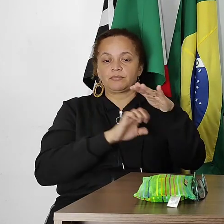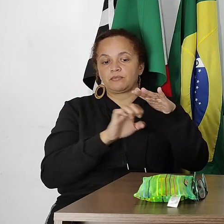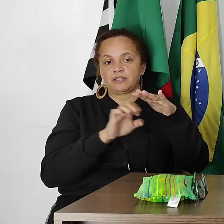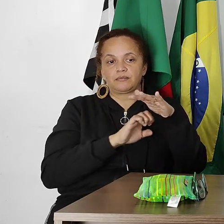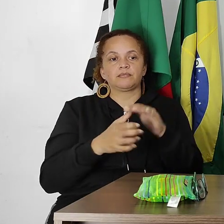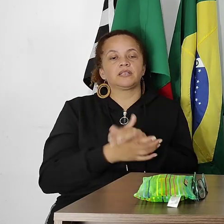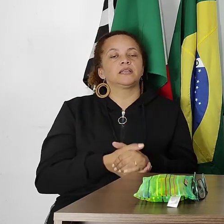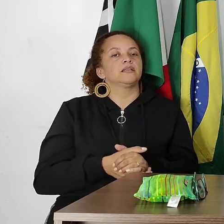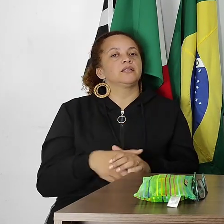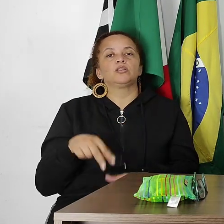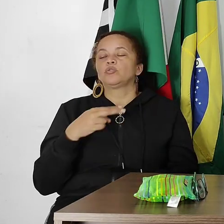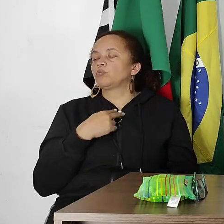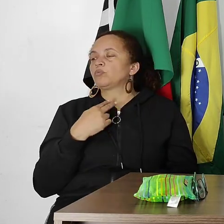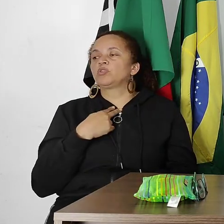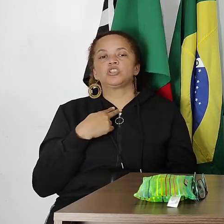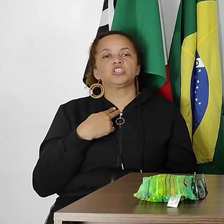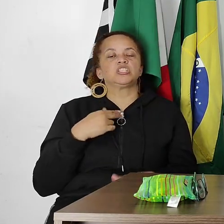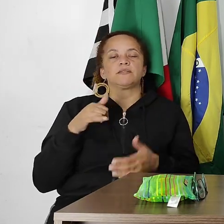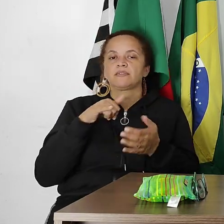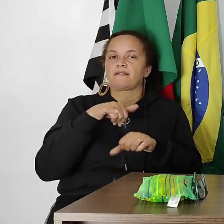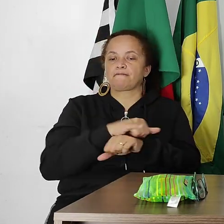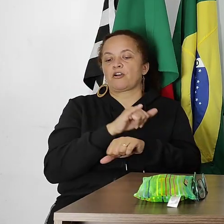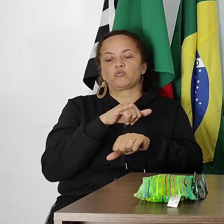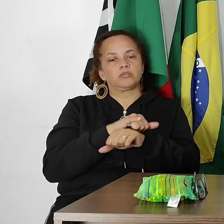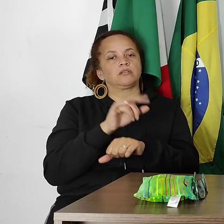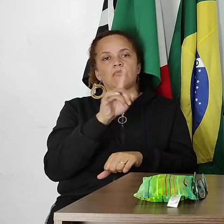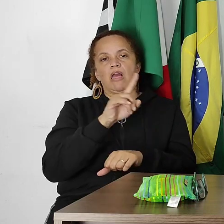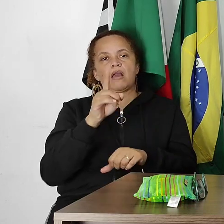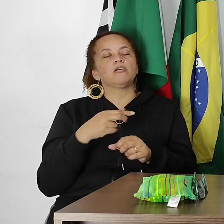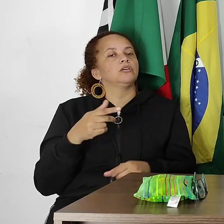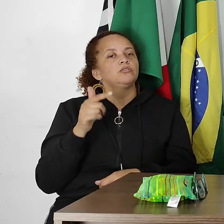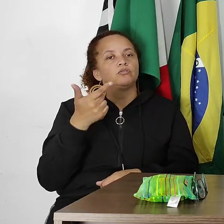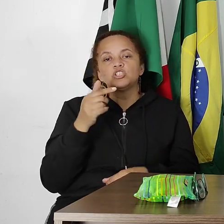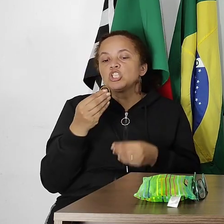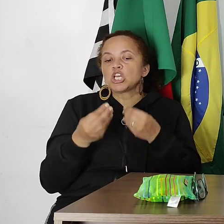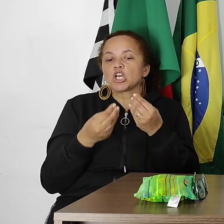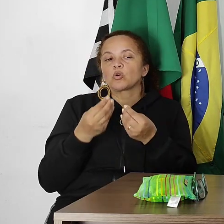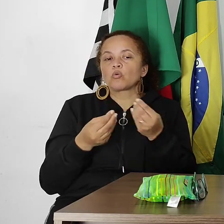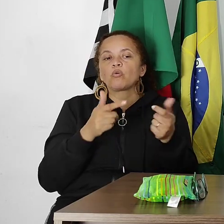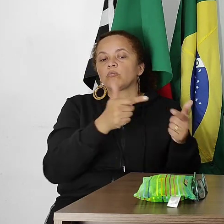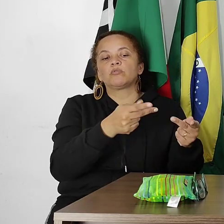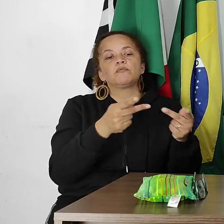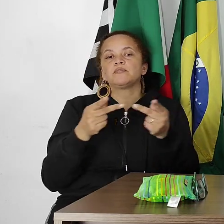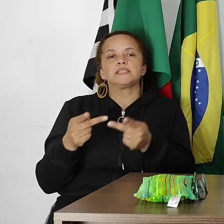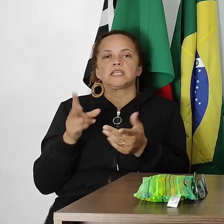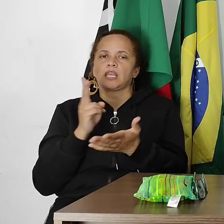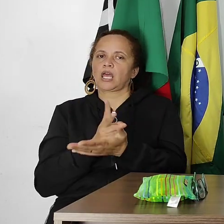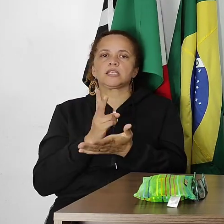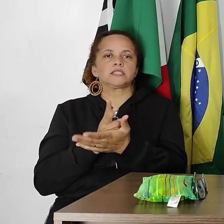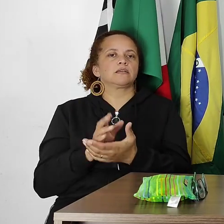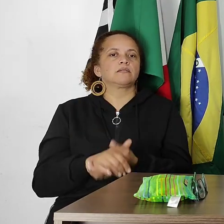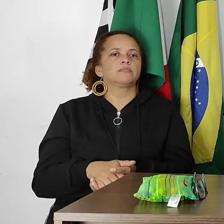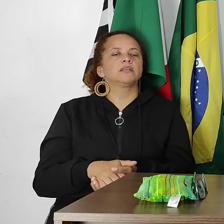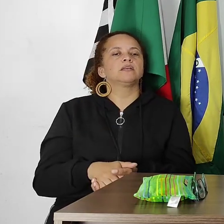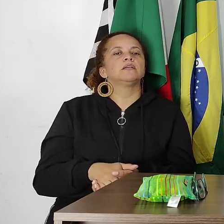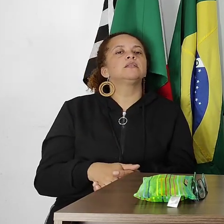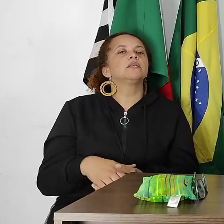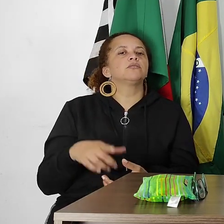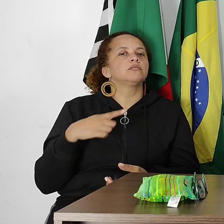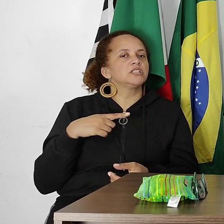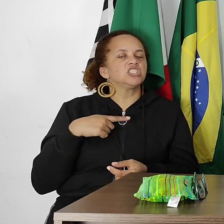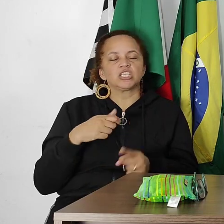faltar muito, não tinha como eu visitar ele direto, não tinha. E era assim, né, meses sem se